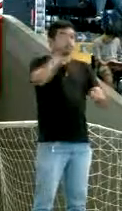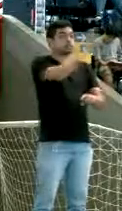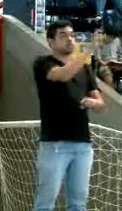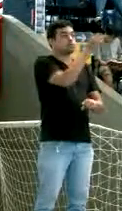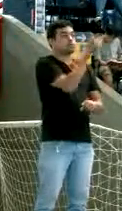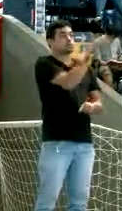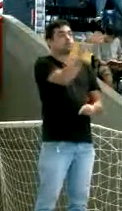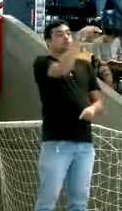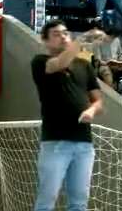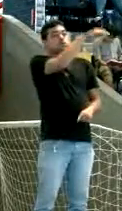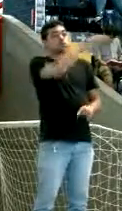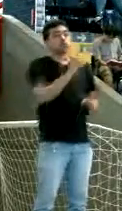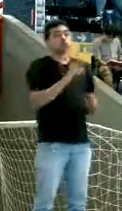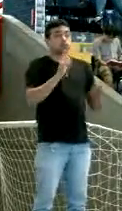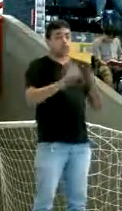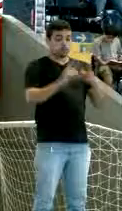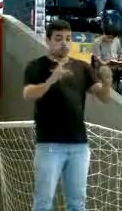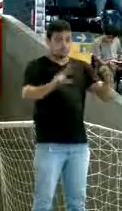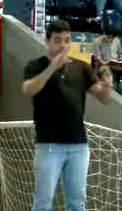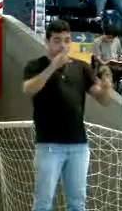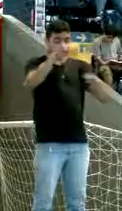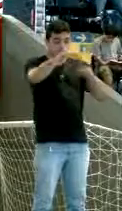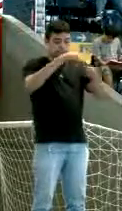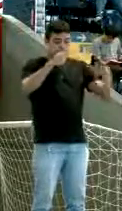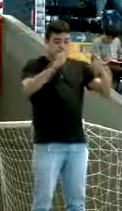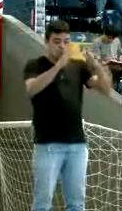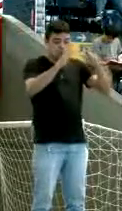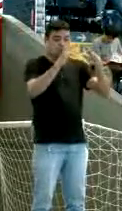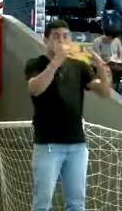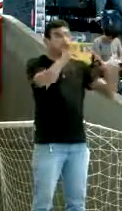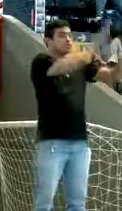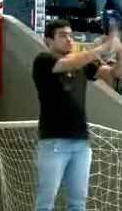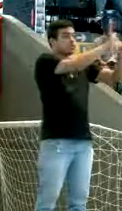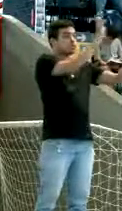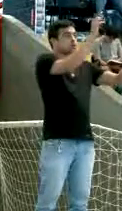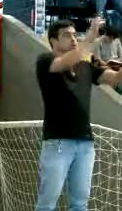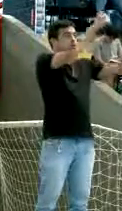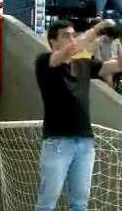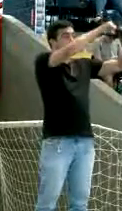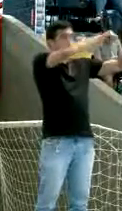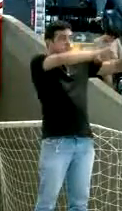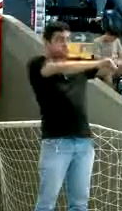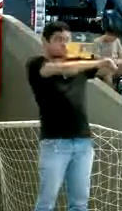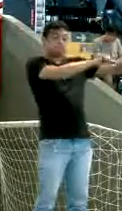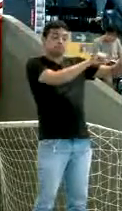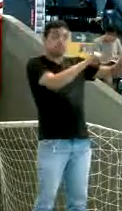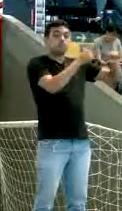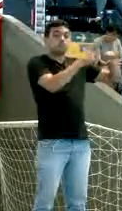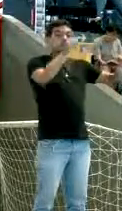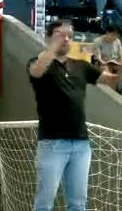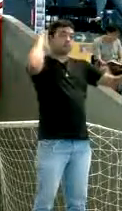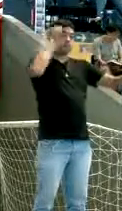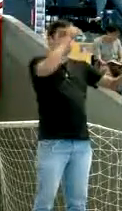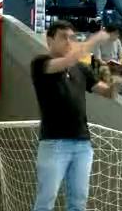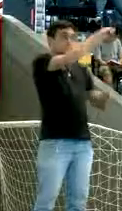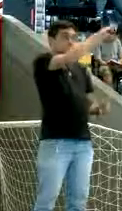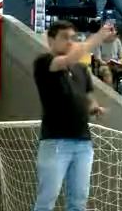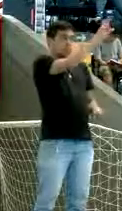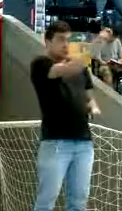minutos. E com a televisão, o cinema passou a entrar em crise. Naquela época, em